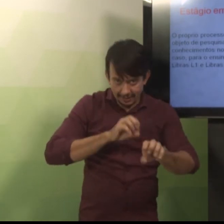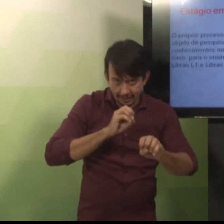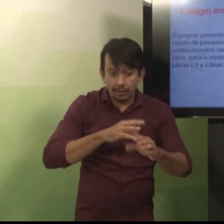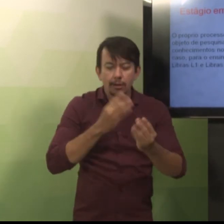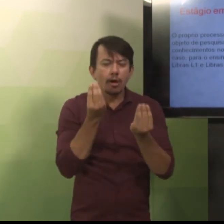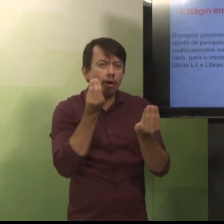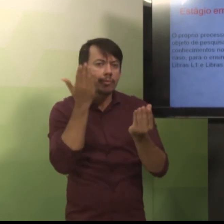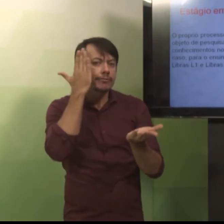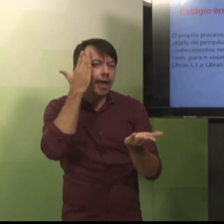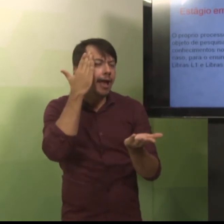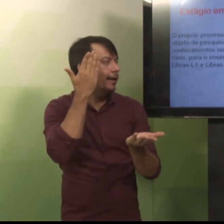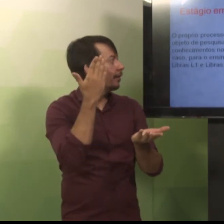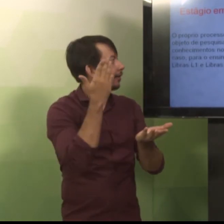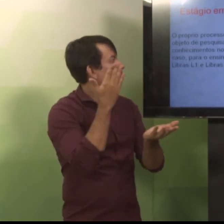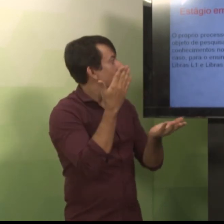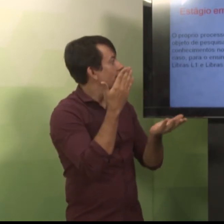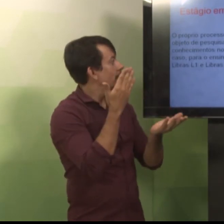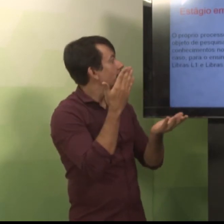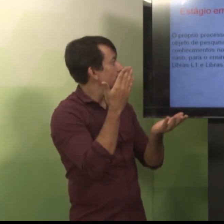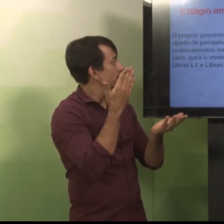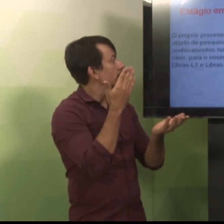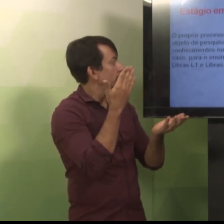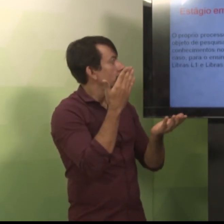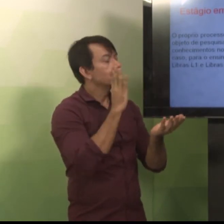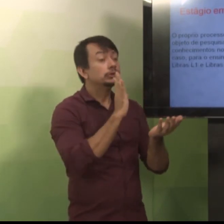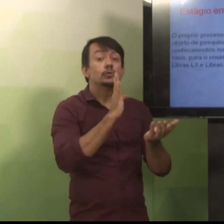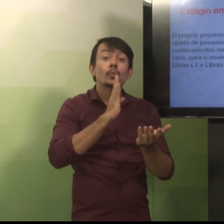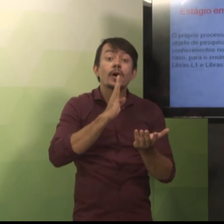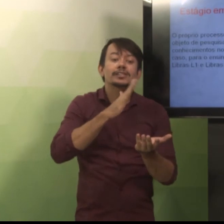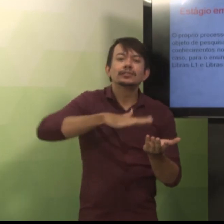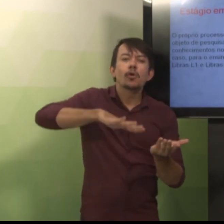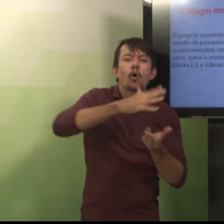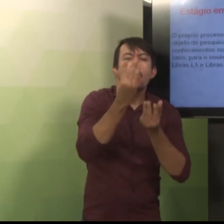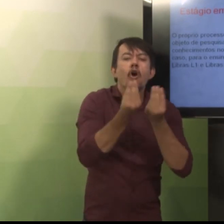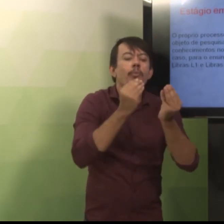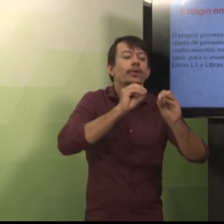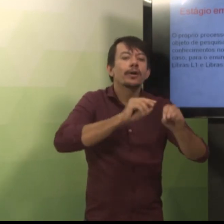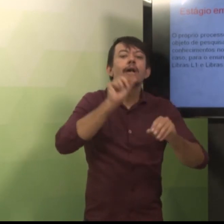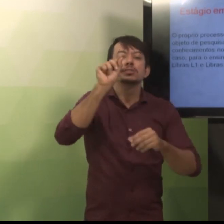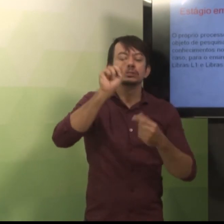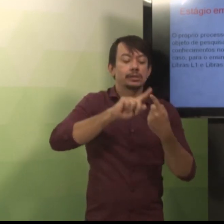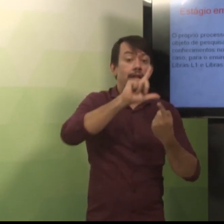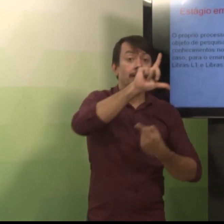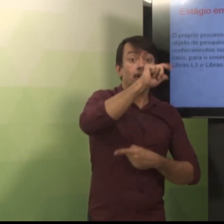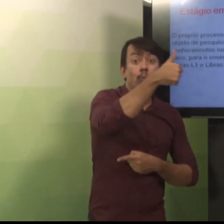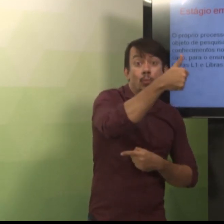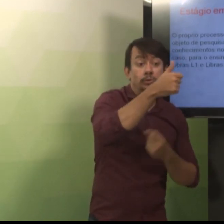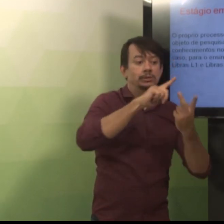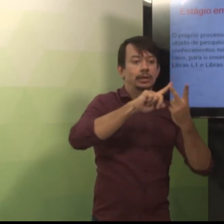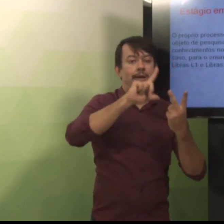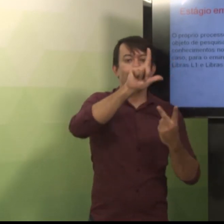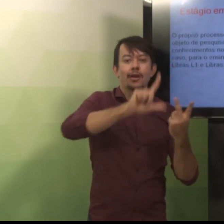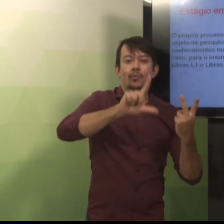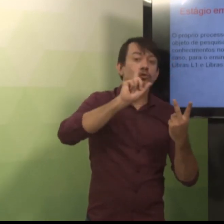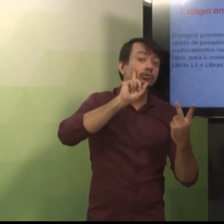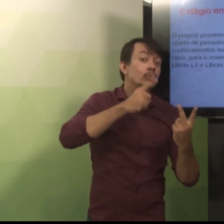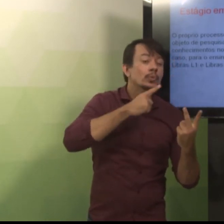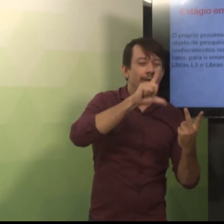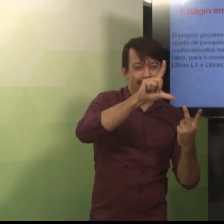que ter conhecimento a respeito do ensino da L1, da literatura surda e da